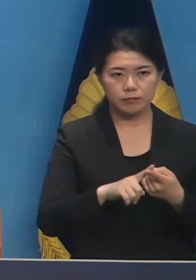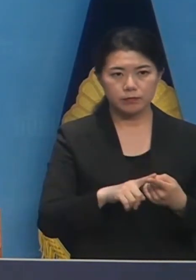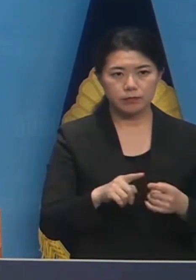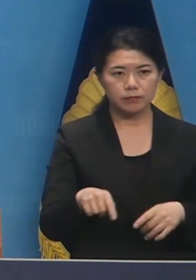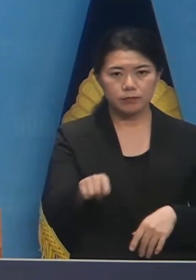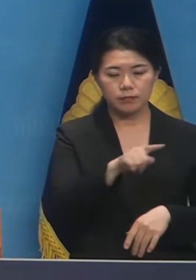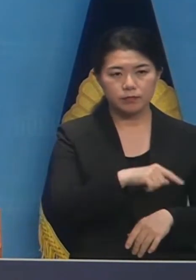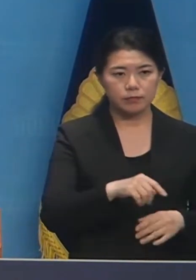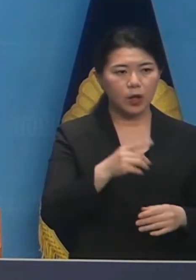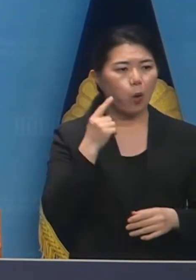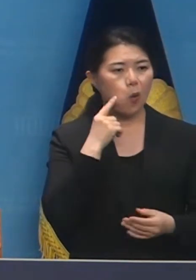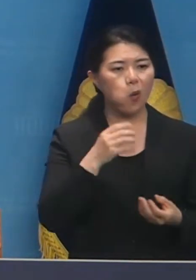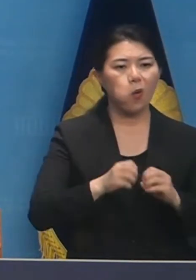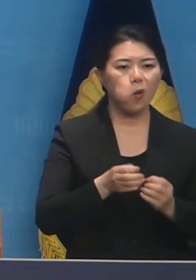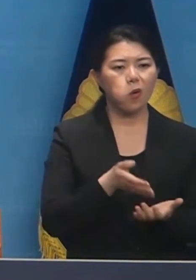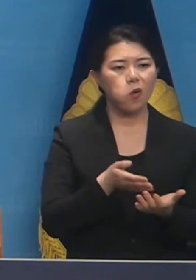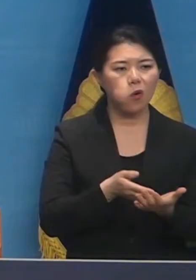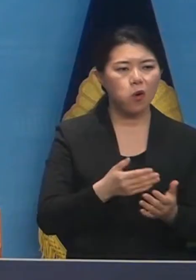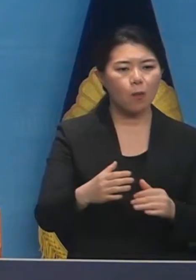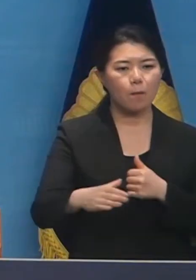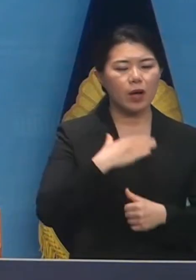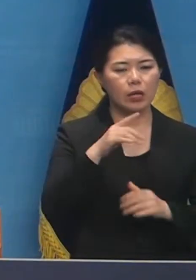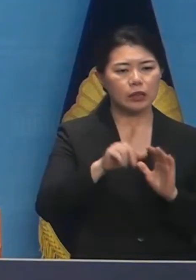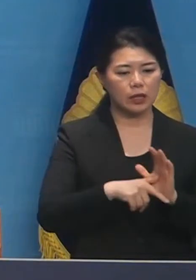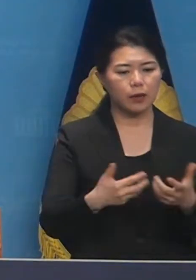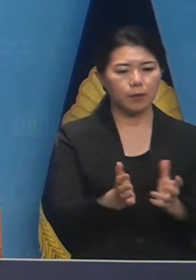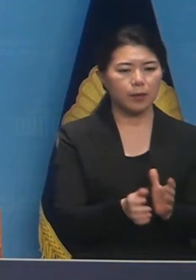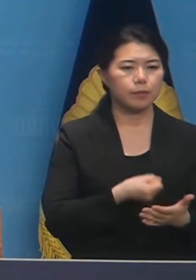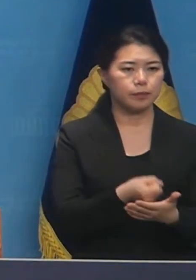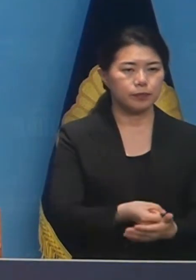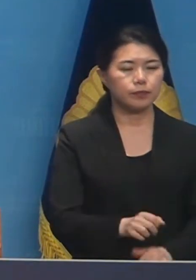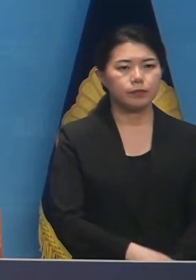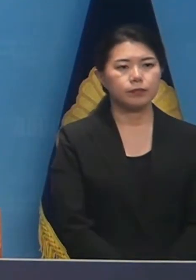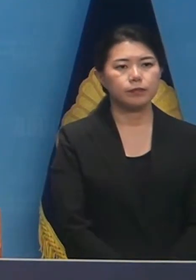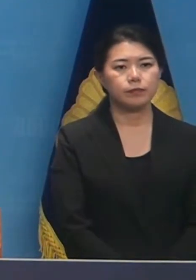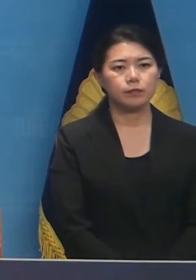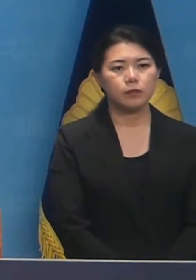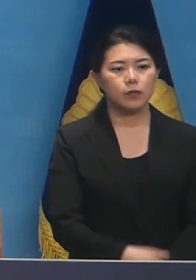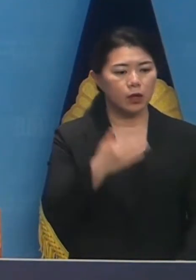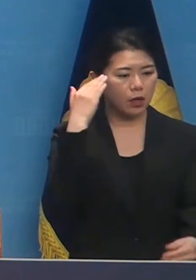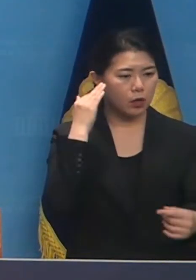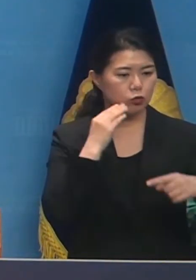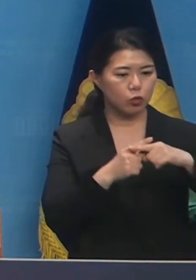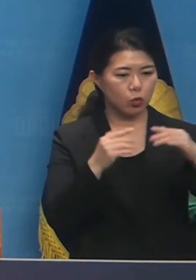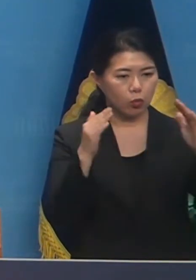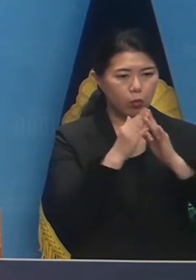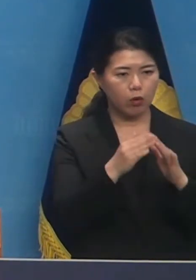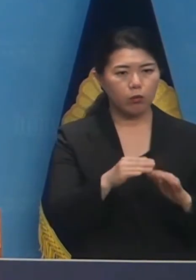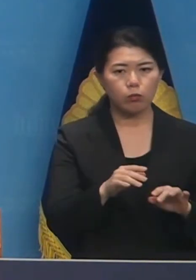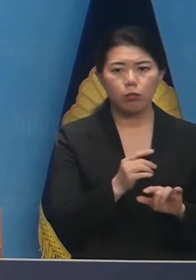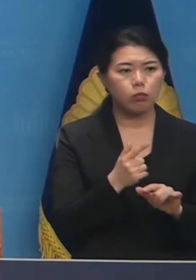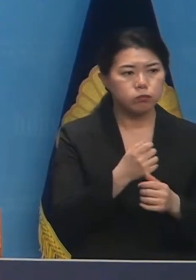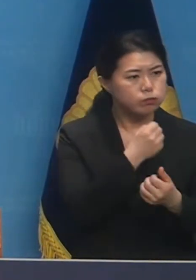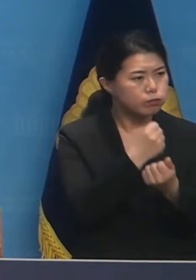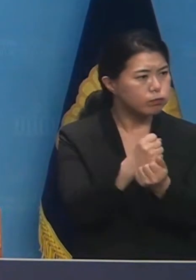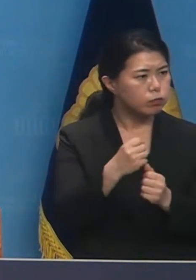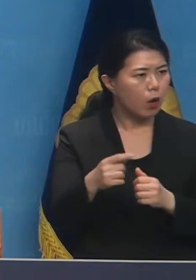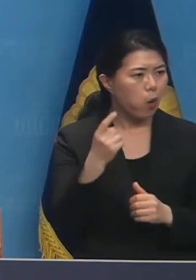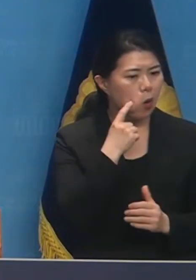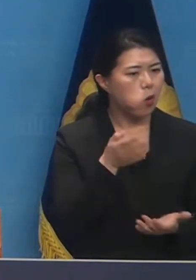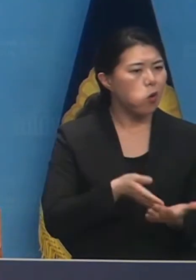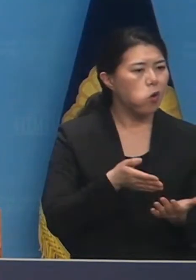한겨레에서 가짜뉴스 프레임을 씌워서 공격할 때 결성이 됐습니다. 한국교회가 이유 없이 일방적으로